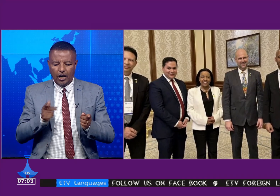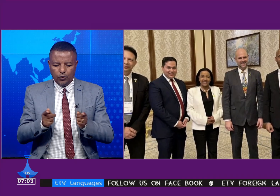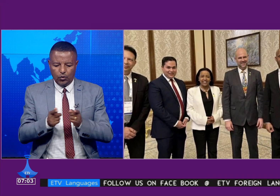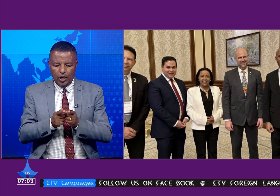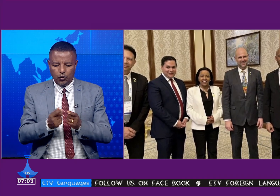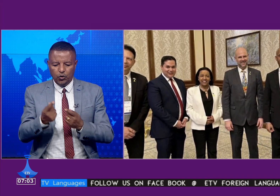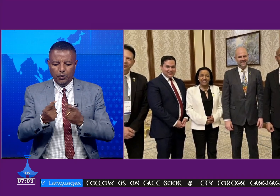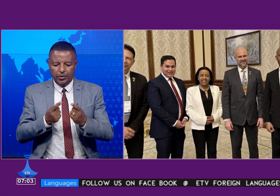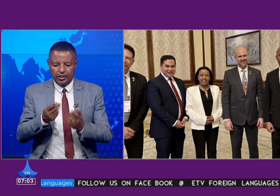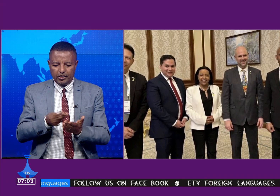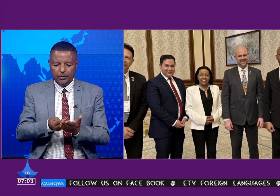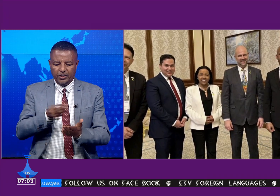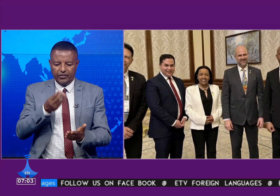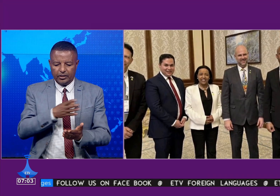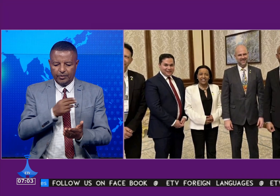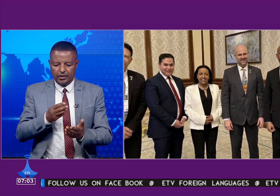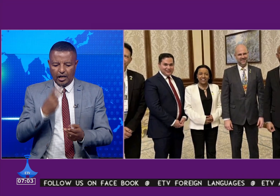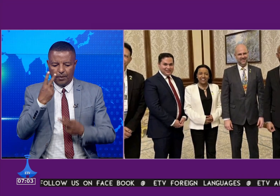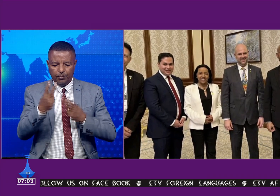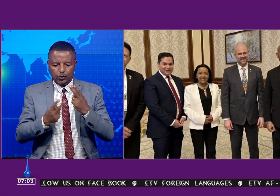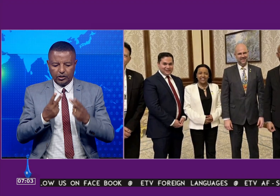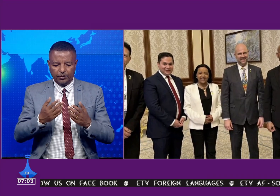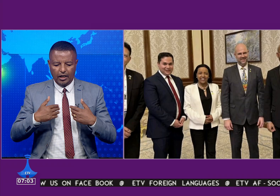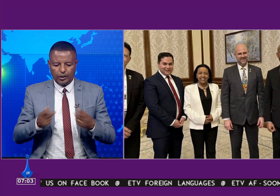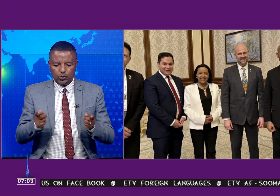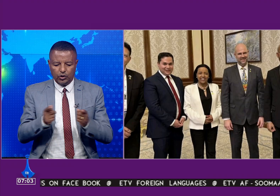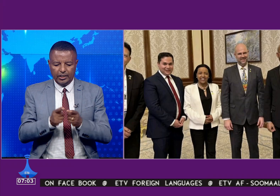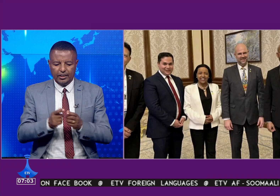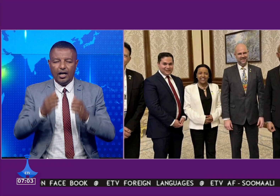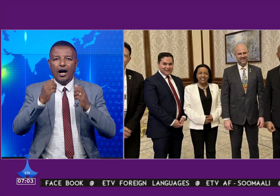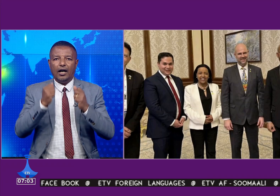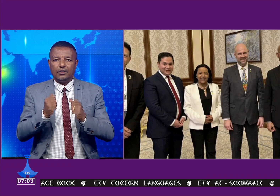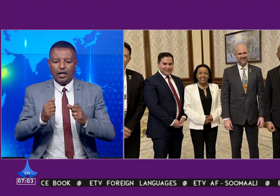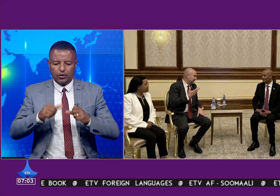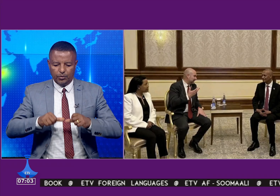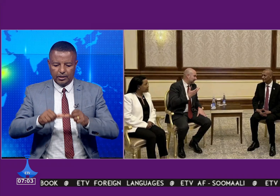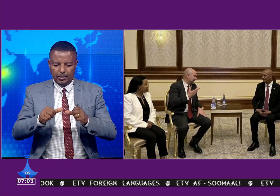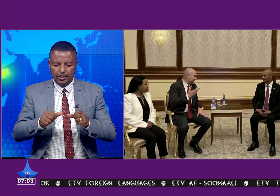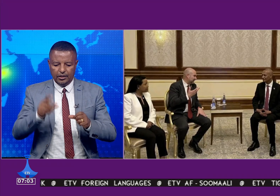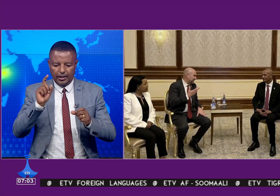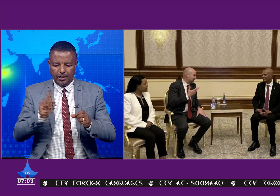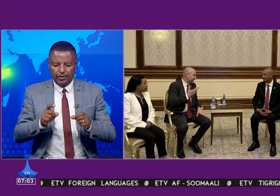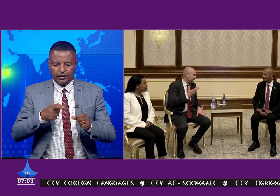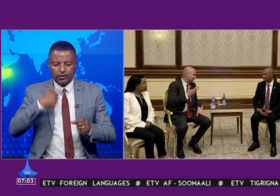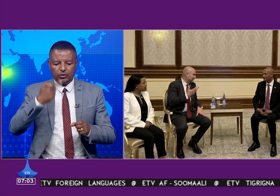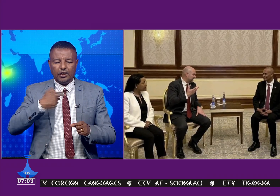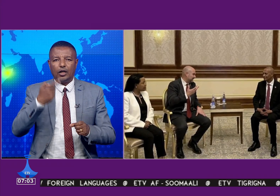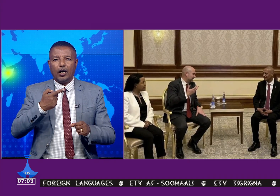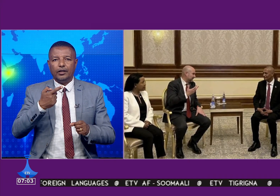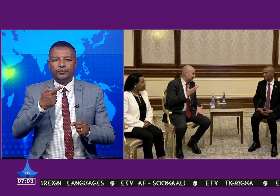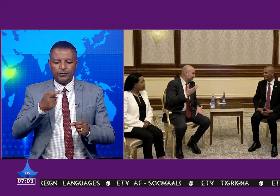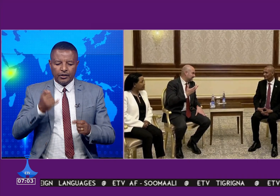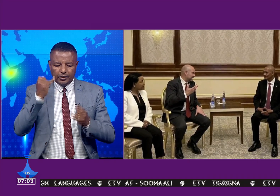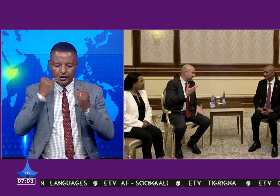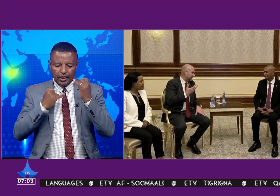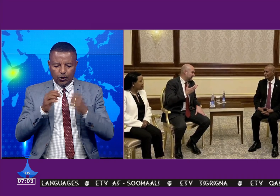የገለጹት አፈ ጉባኤው በንግድ በኢንቨስትመንትና በቱሪዝም ያላቸውን ግንኙነት አጠናክሮ መቀጠል እንዳለባቸው